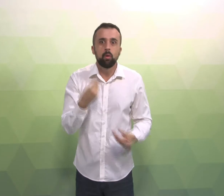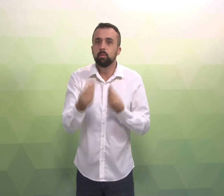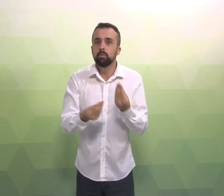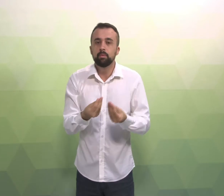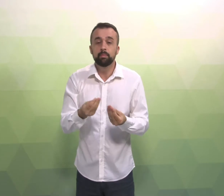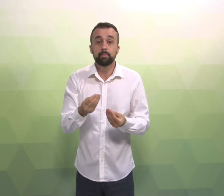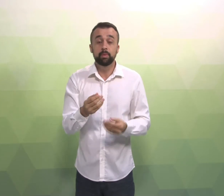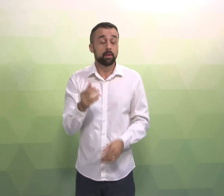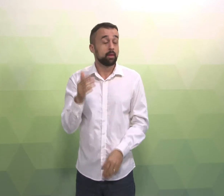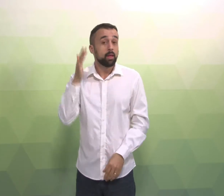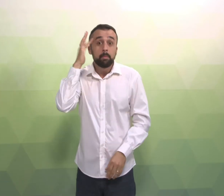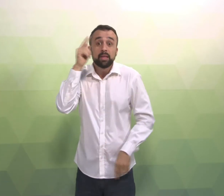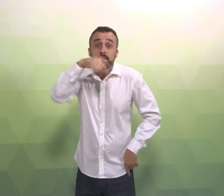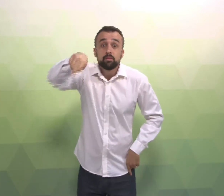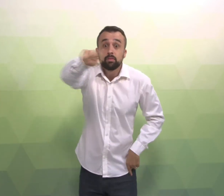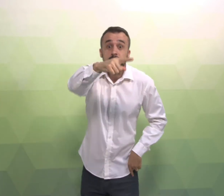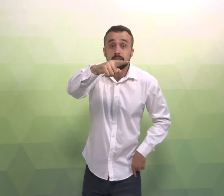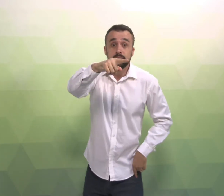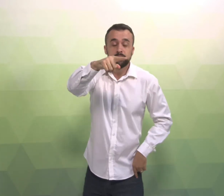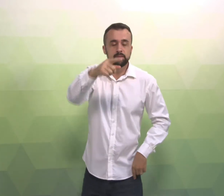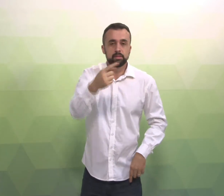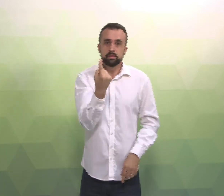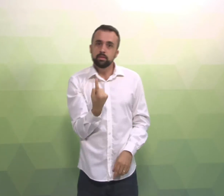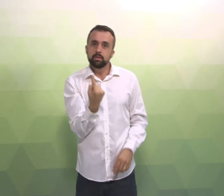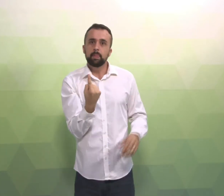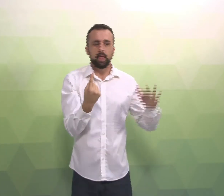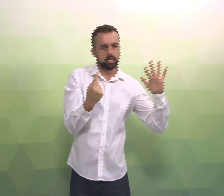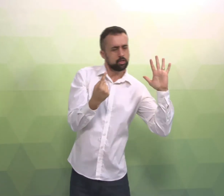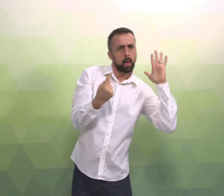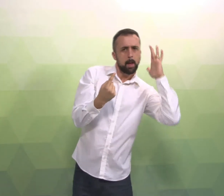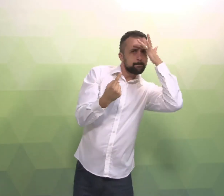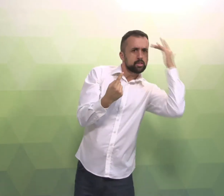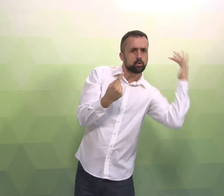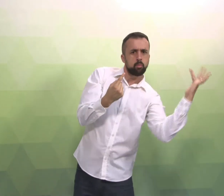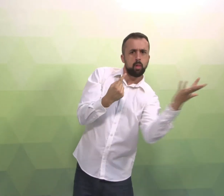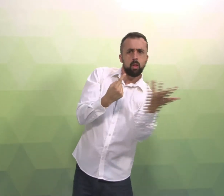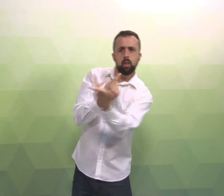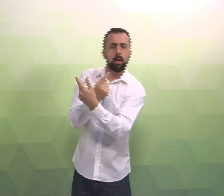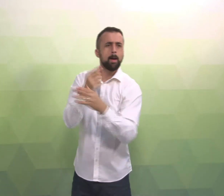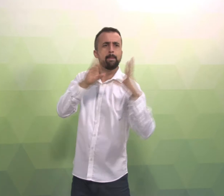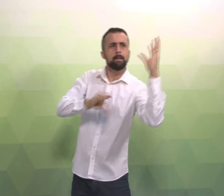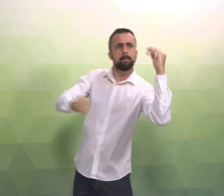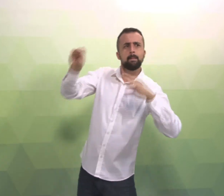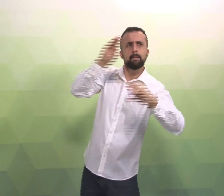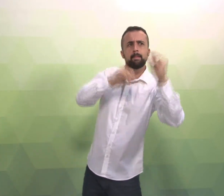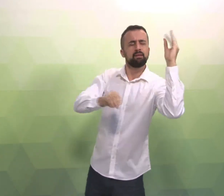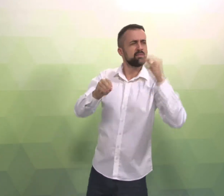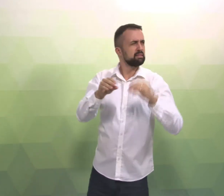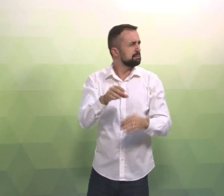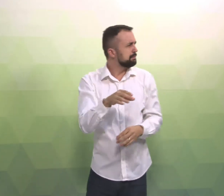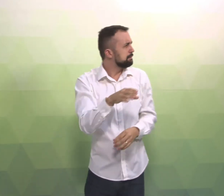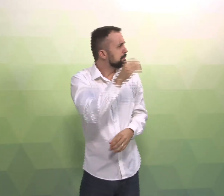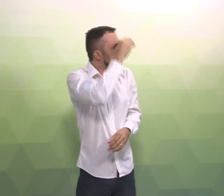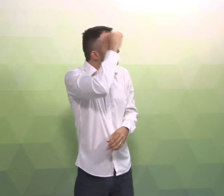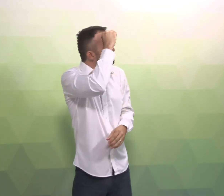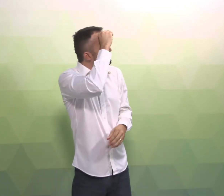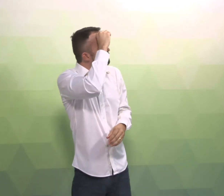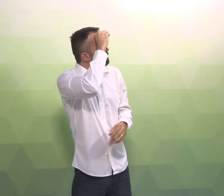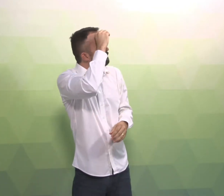mesmo? Imaginem vocês, rodeados de pessoas, falando, e vocês não